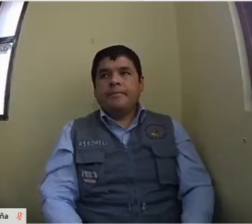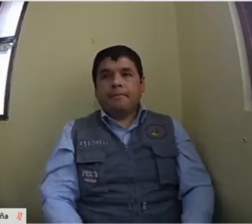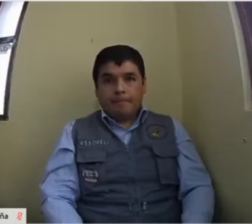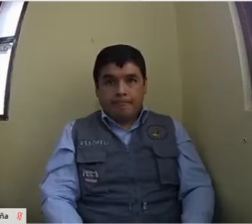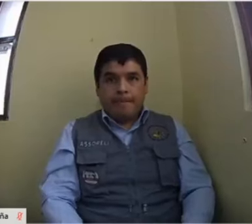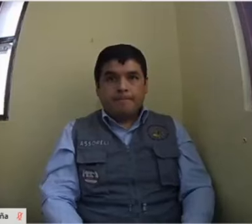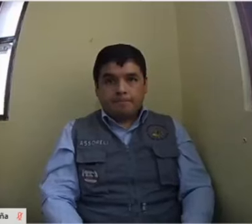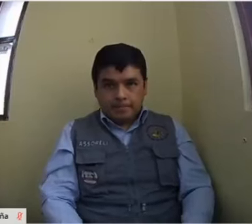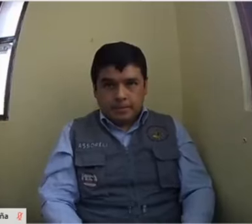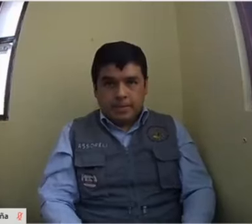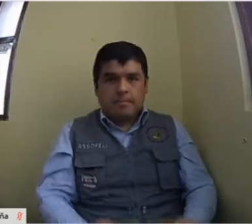dibujaba la J.